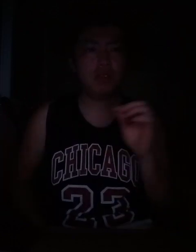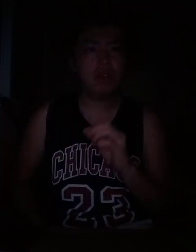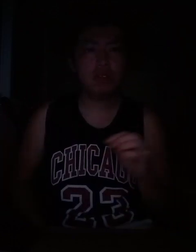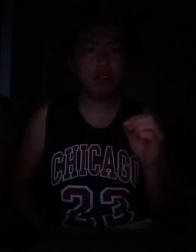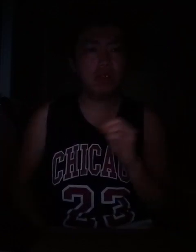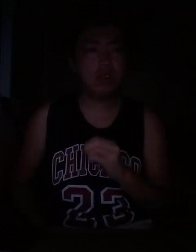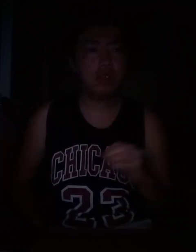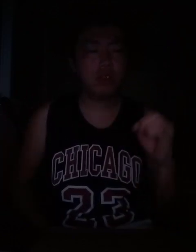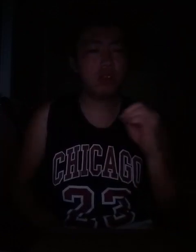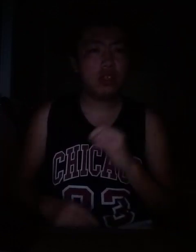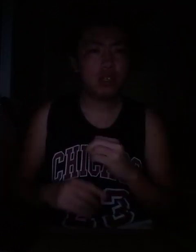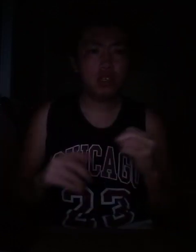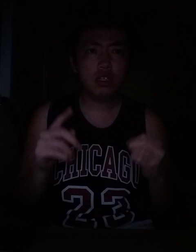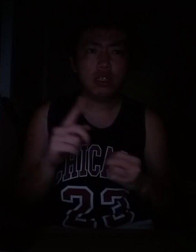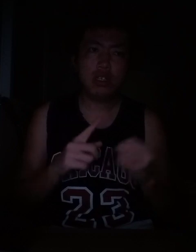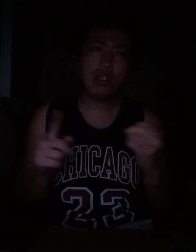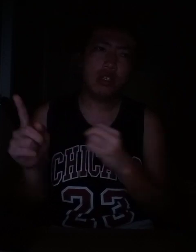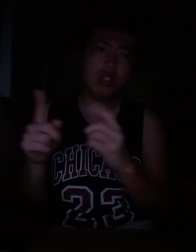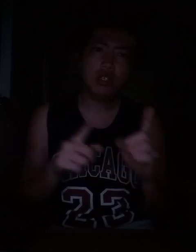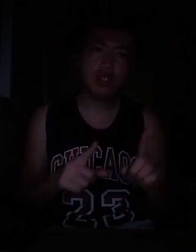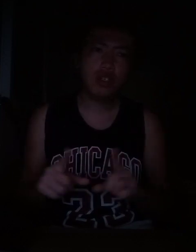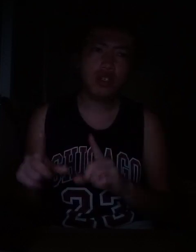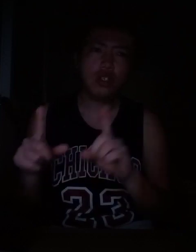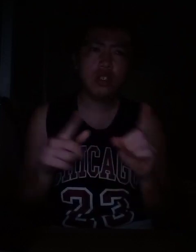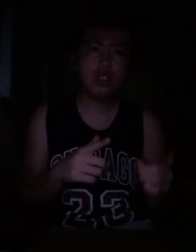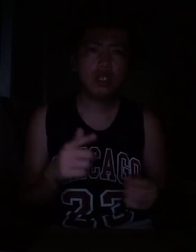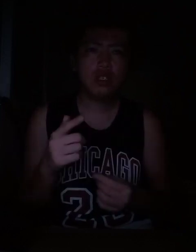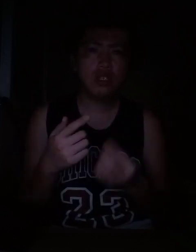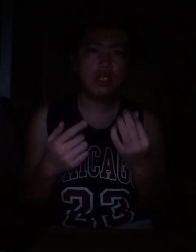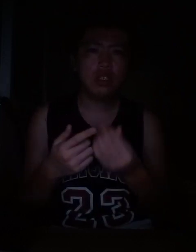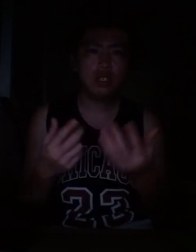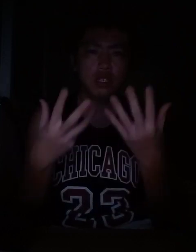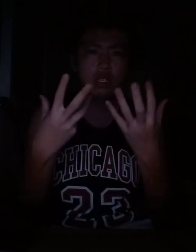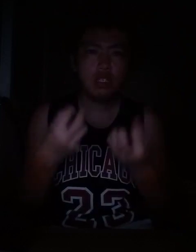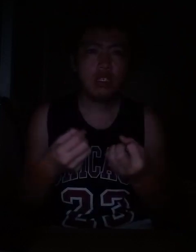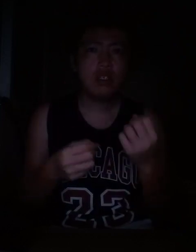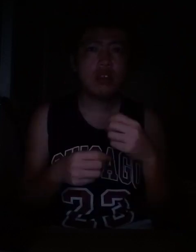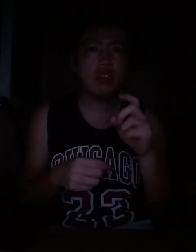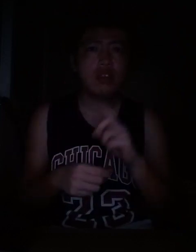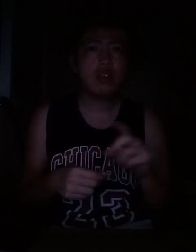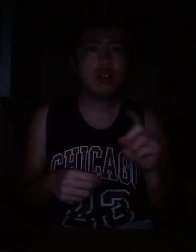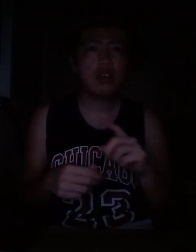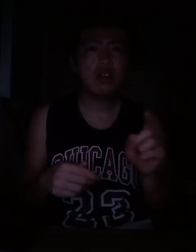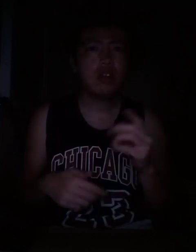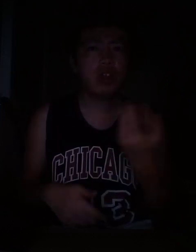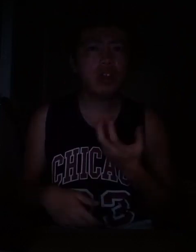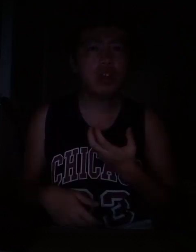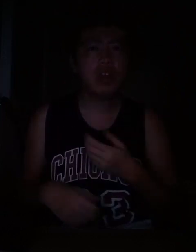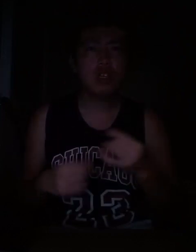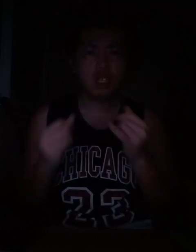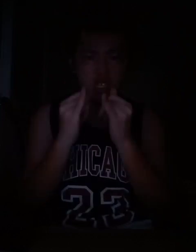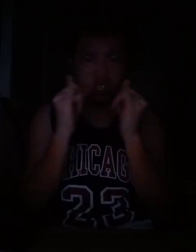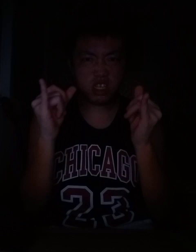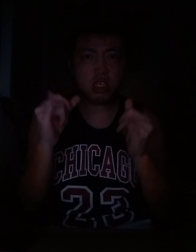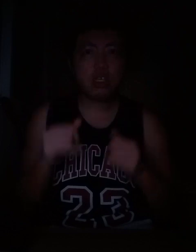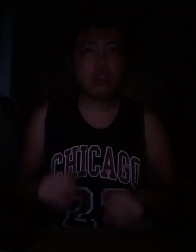되고 했는데 여러 가지 복잡한 사정이 많은데 아쉬운 건 있지.